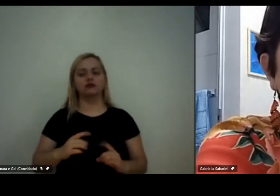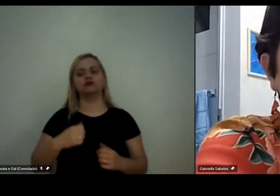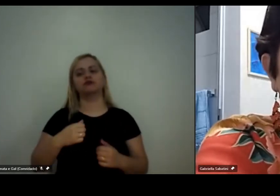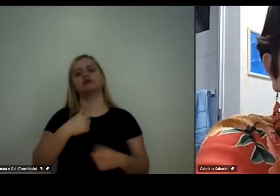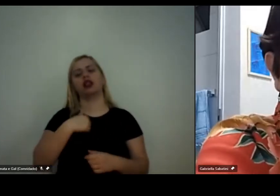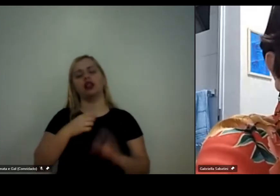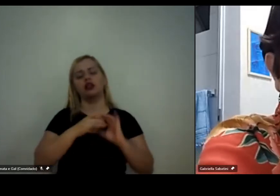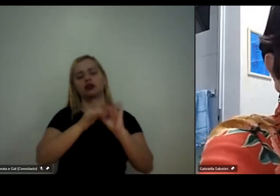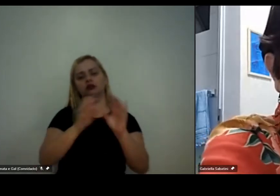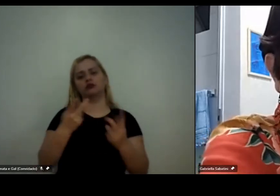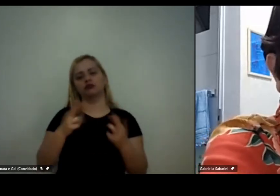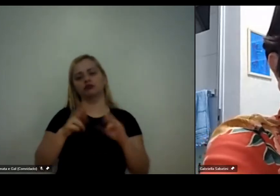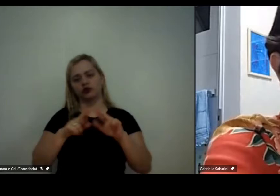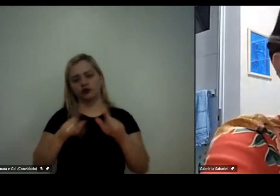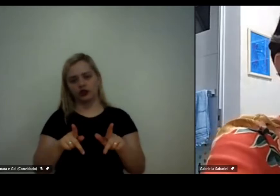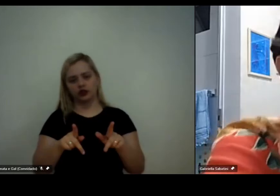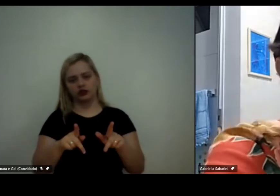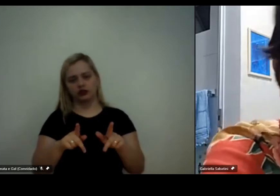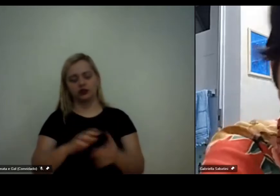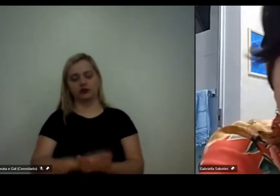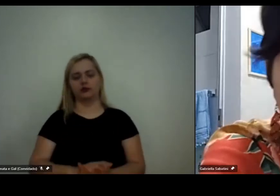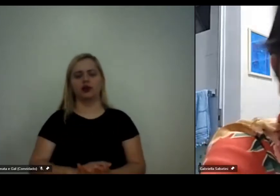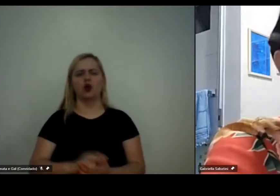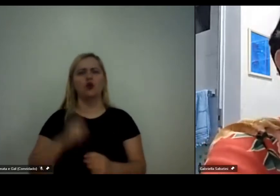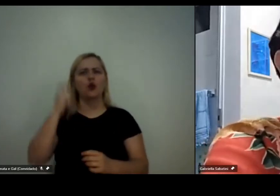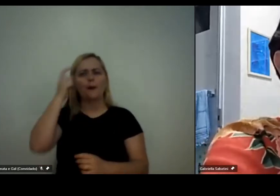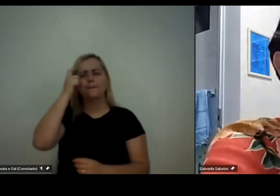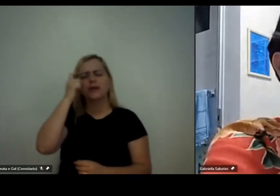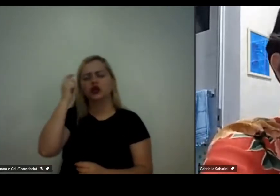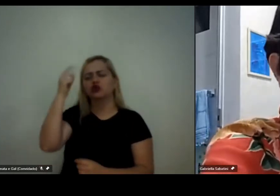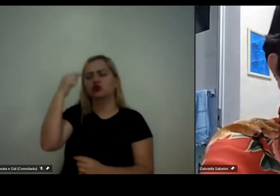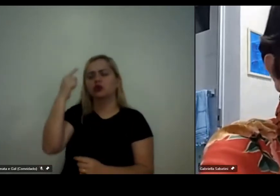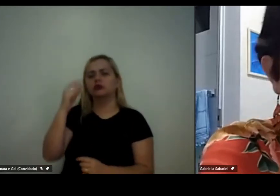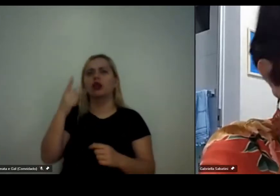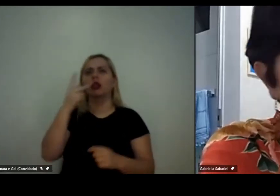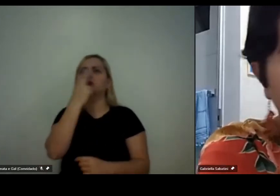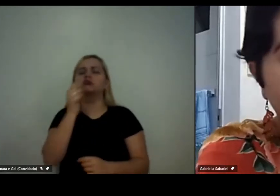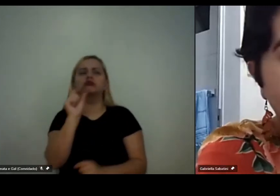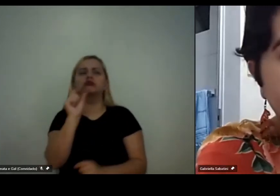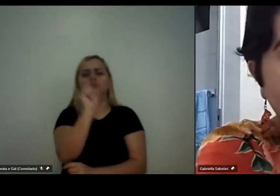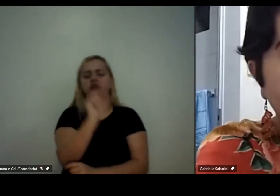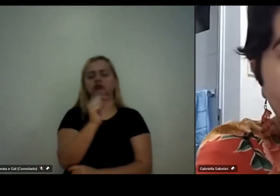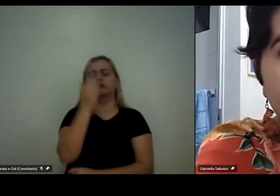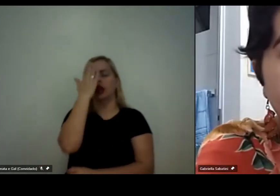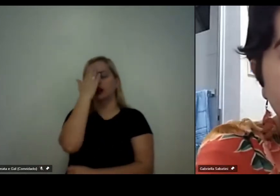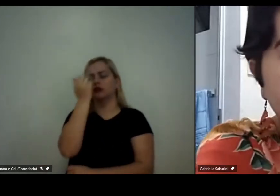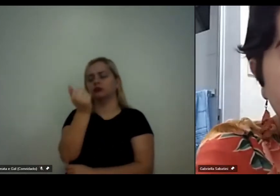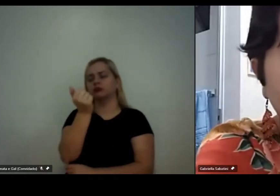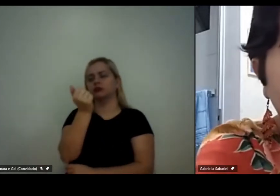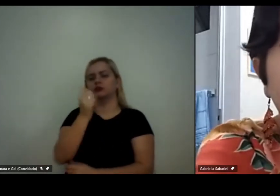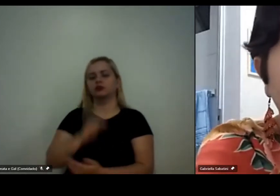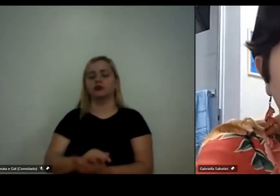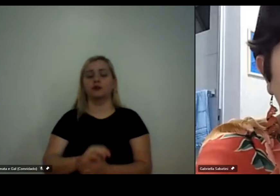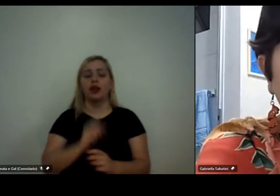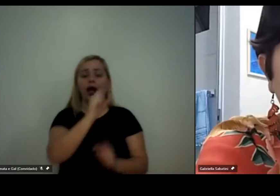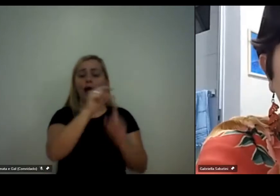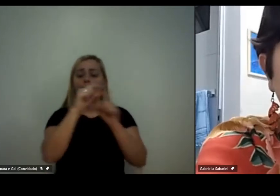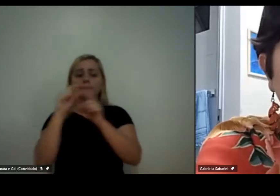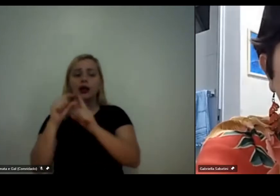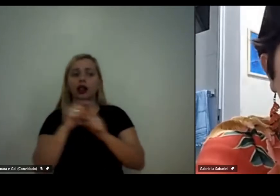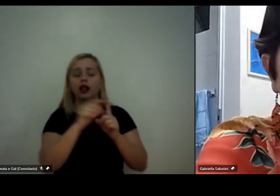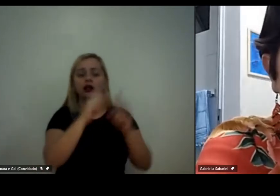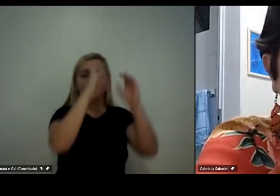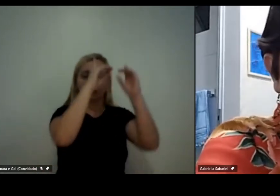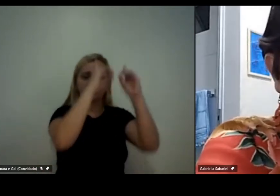diferente. Acende algo em mim de tão louco que até parece pouco. Eu sei. A palavra deficiência, como uma